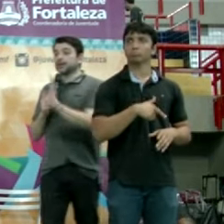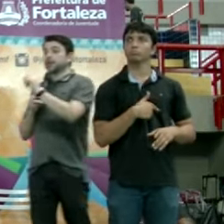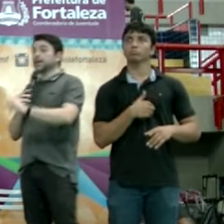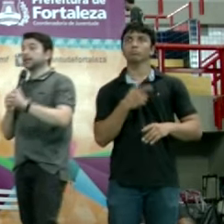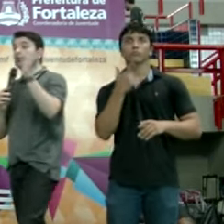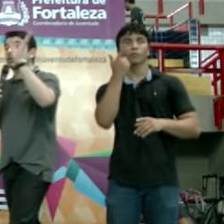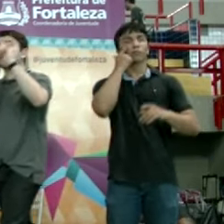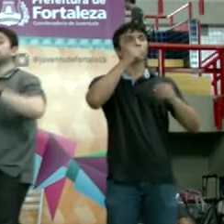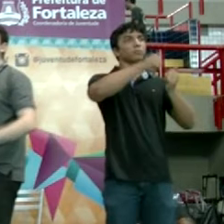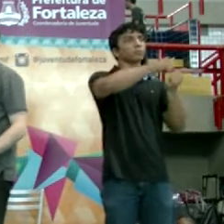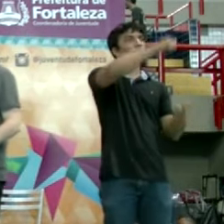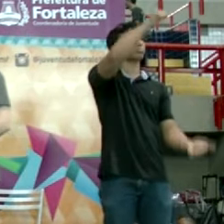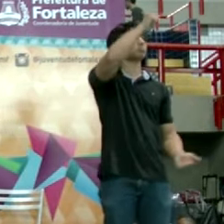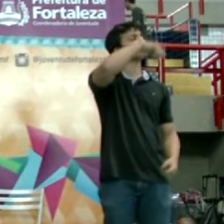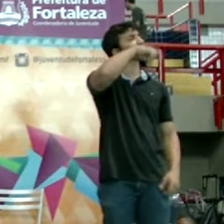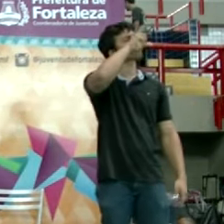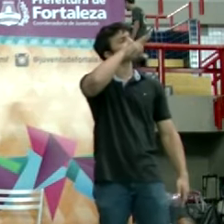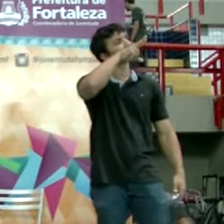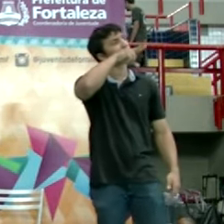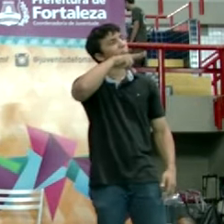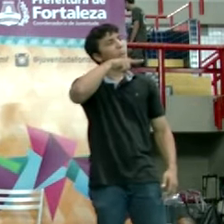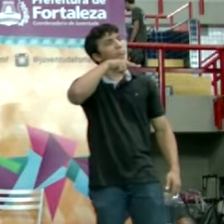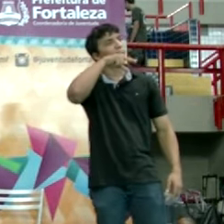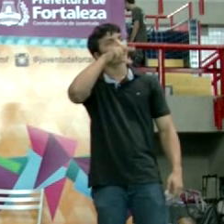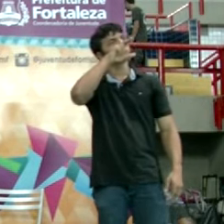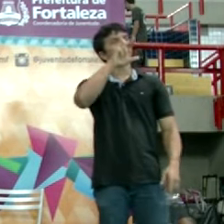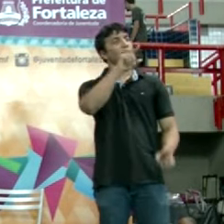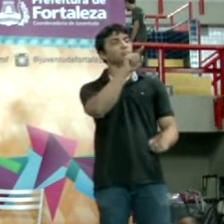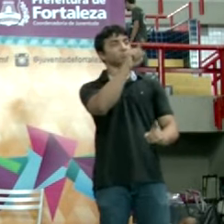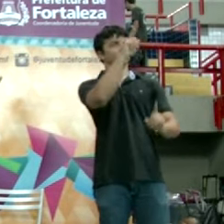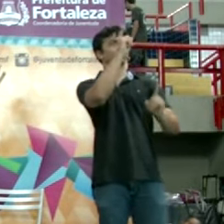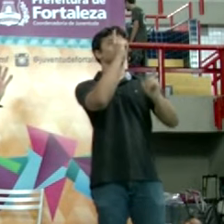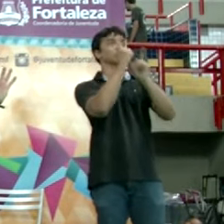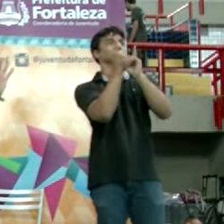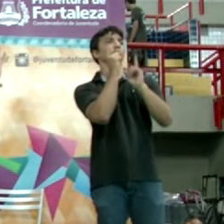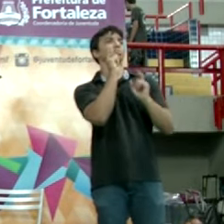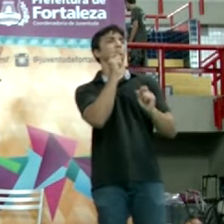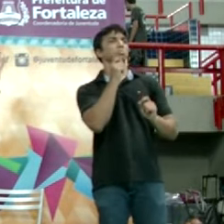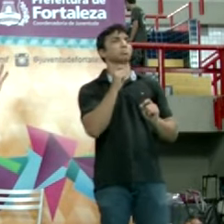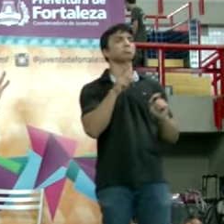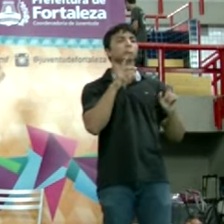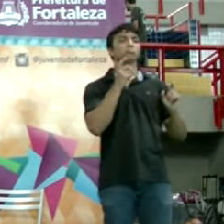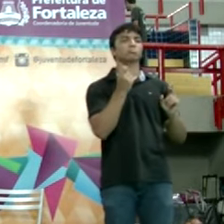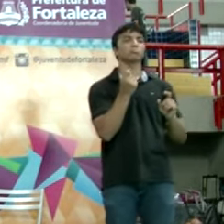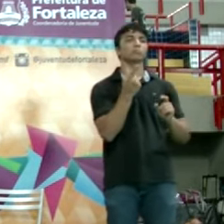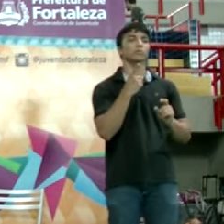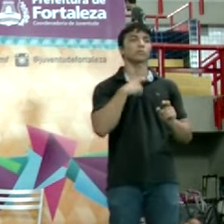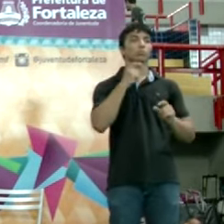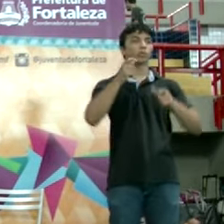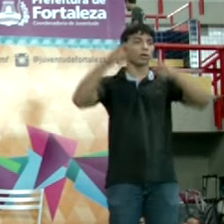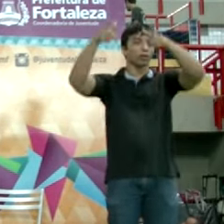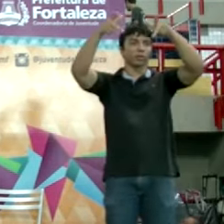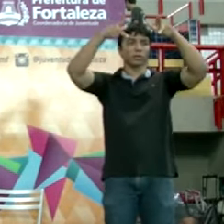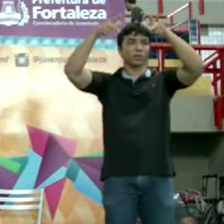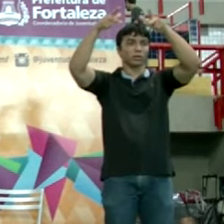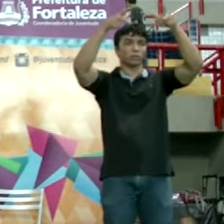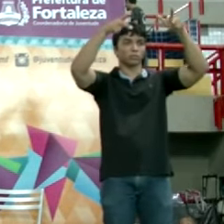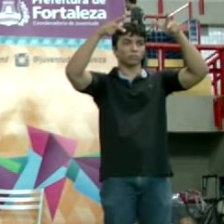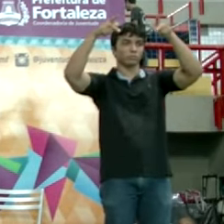Um lado para o outro. E vi as plaquinhas, comecei a ler. Numa das plaquinhas falava sobre espécies